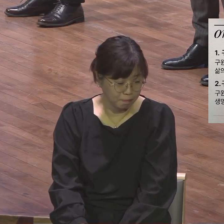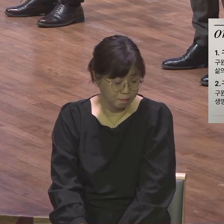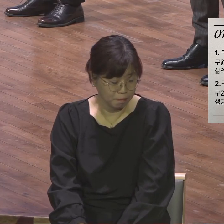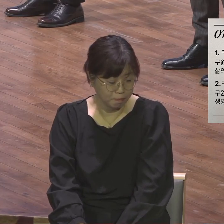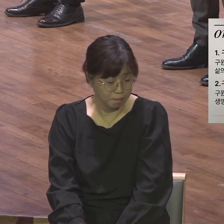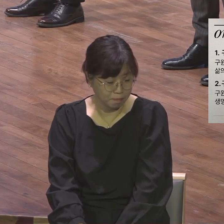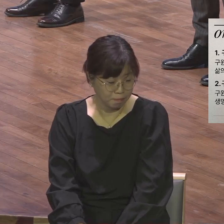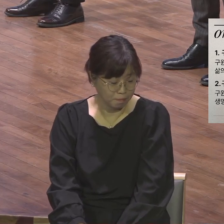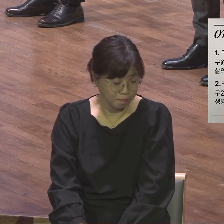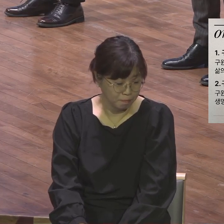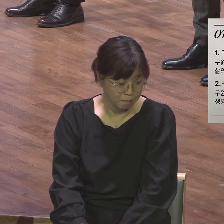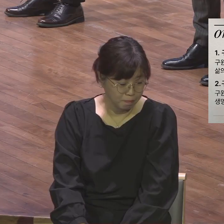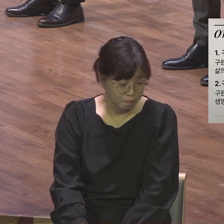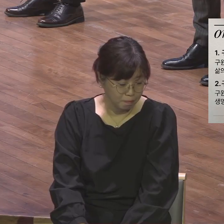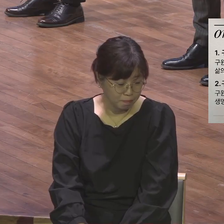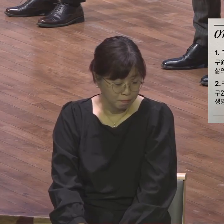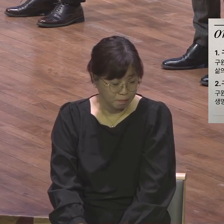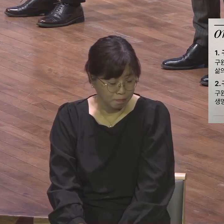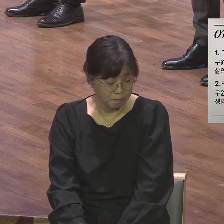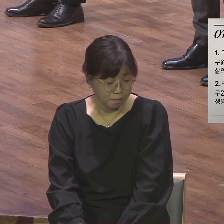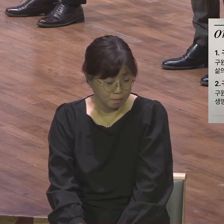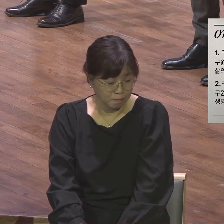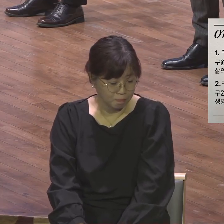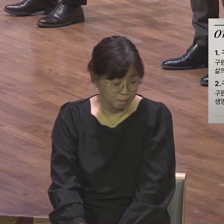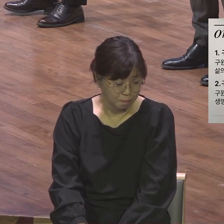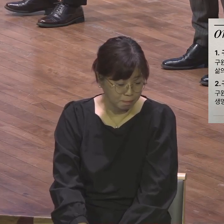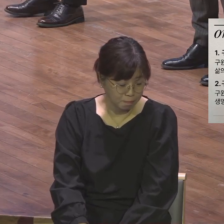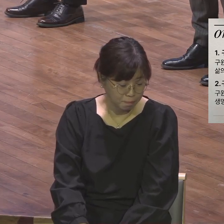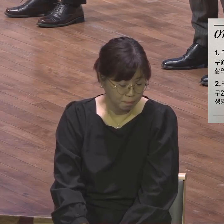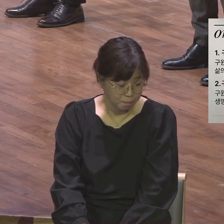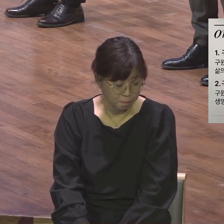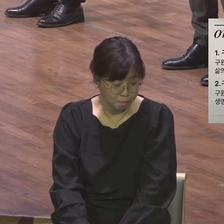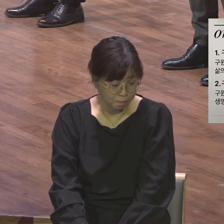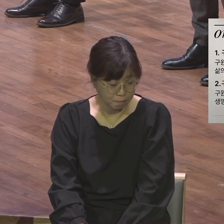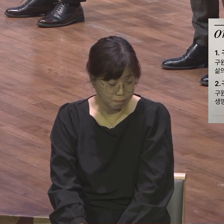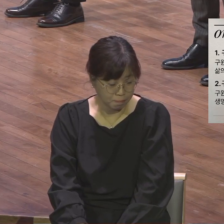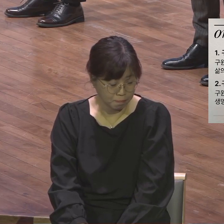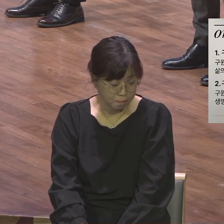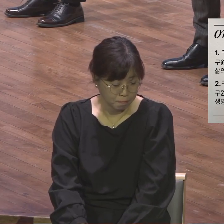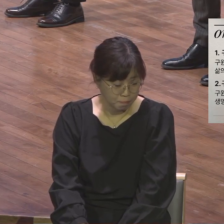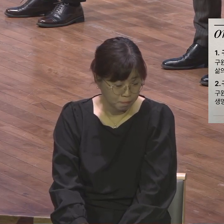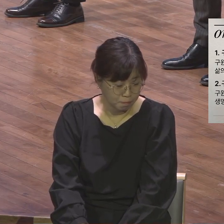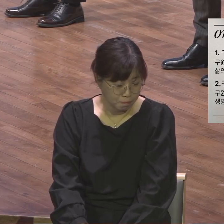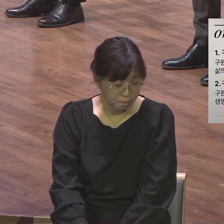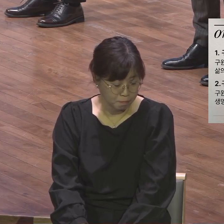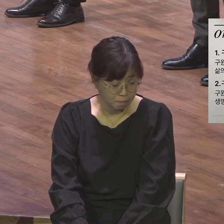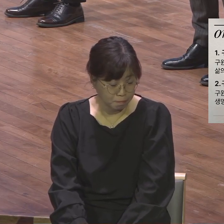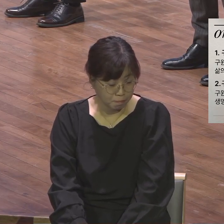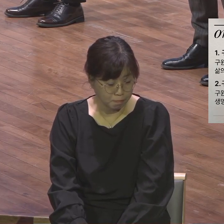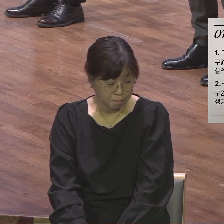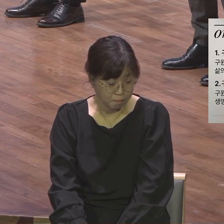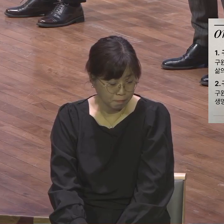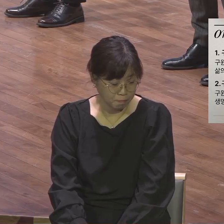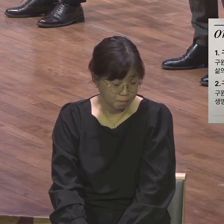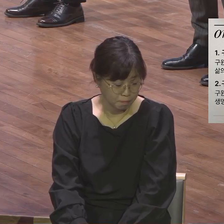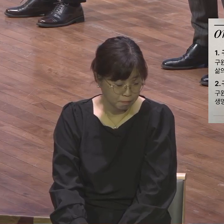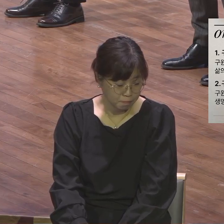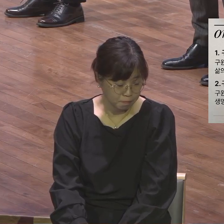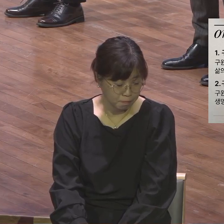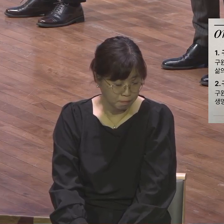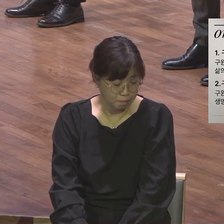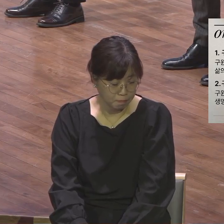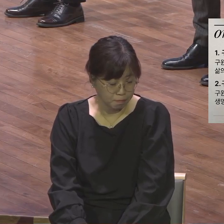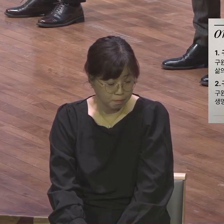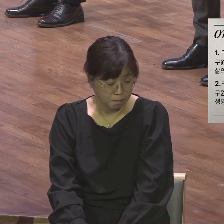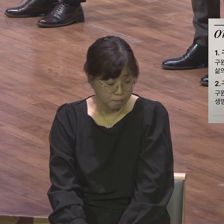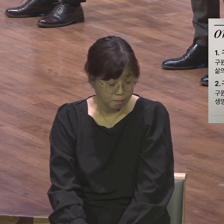내려받으시고, 모든 태양 앞으로 비롯해서 항해일까지 모든 기관들에게 사라진 사업으로 공동공제